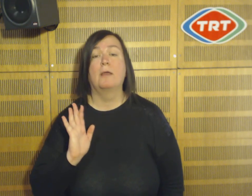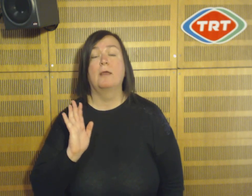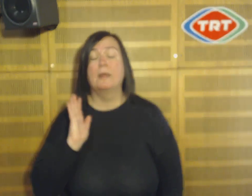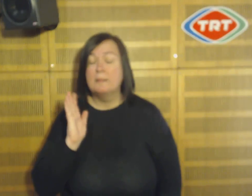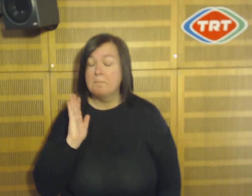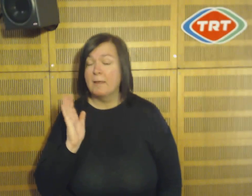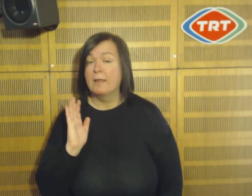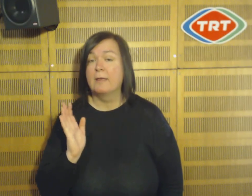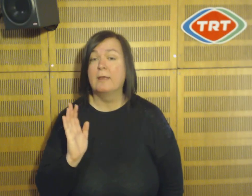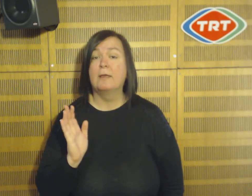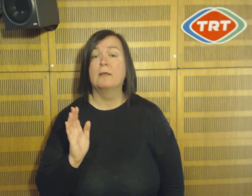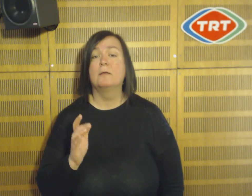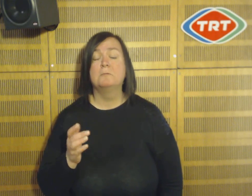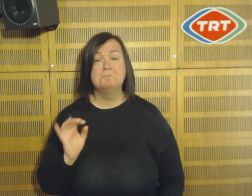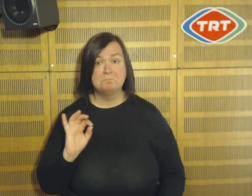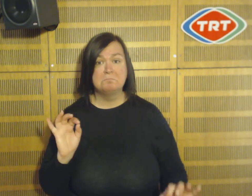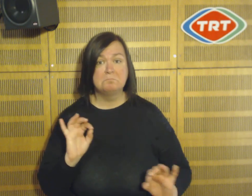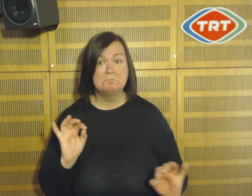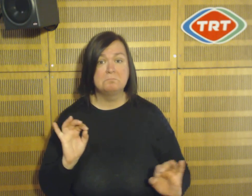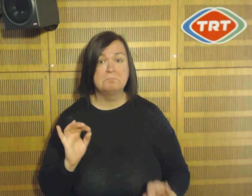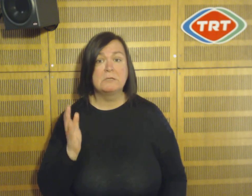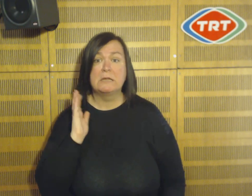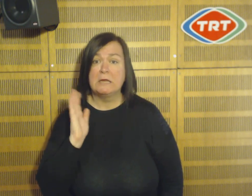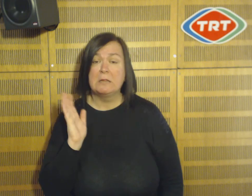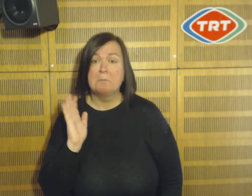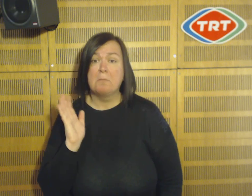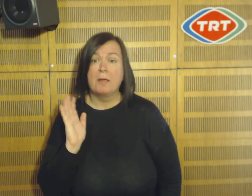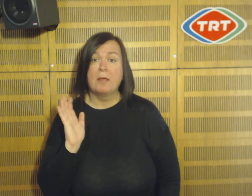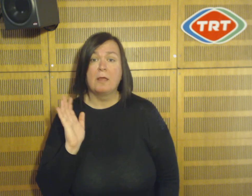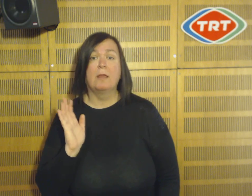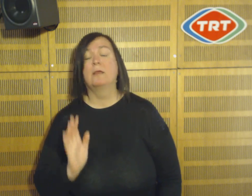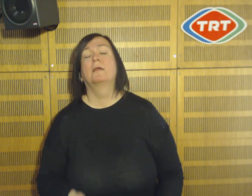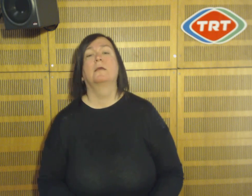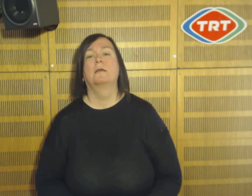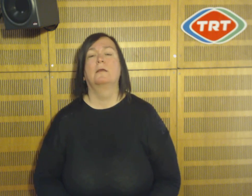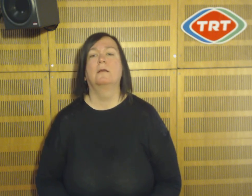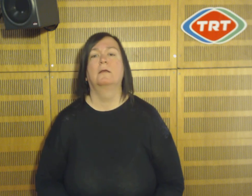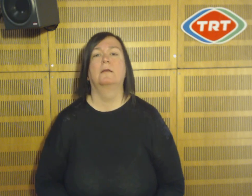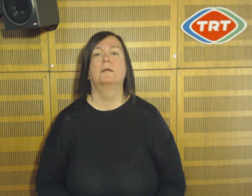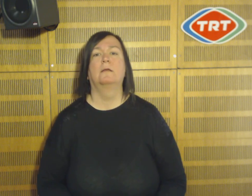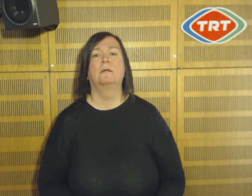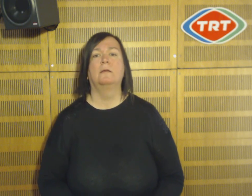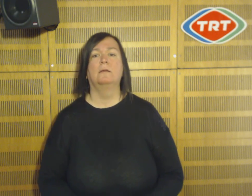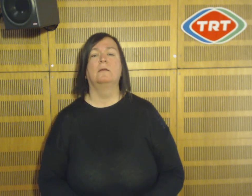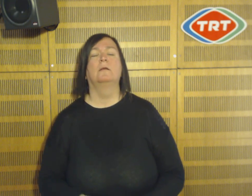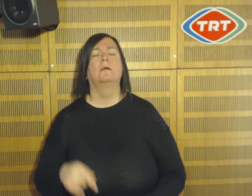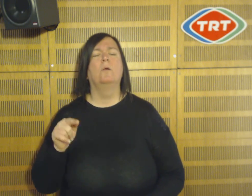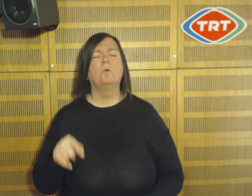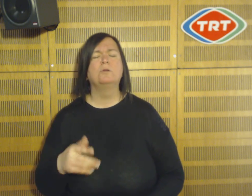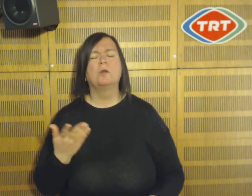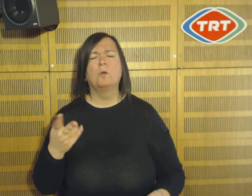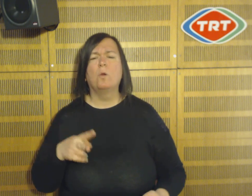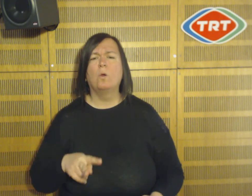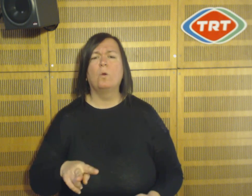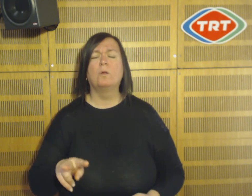gitmek mümkün mü Artık gitmek onca yollardan